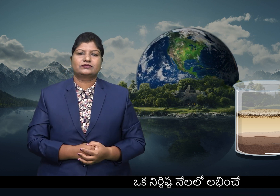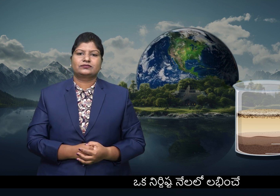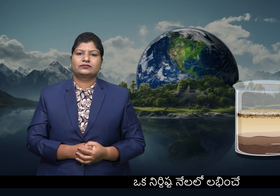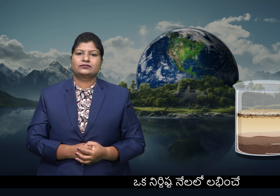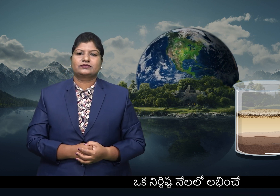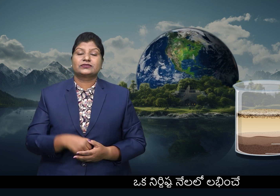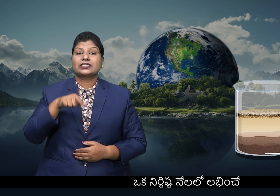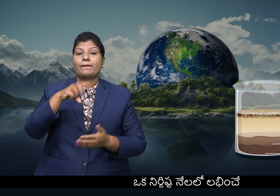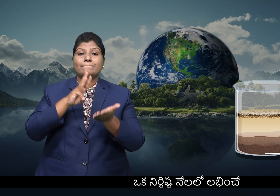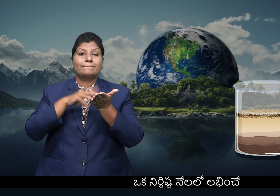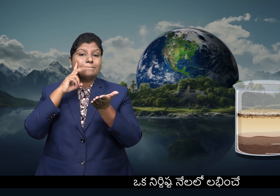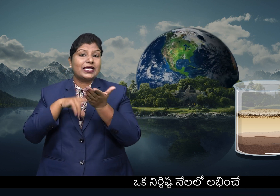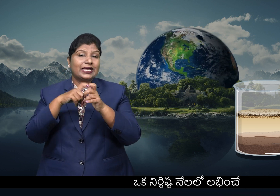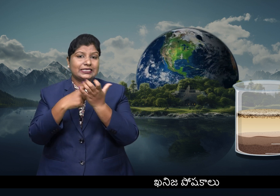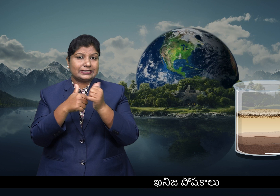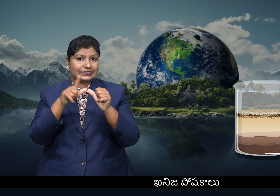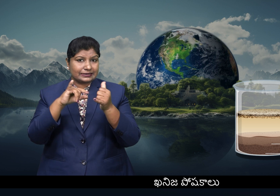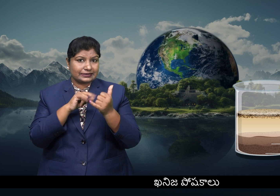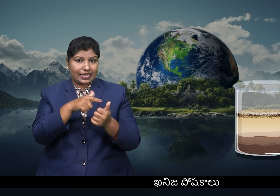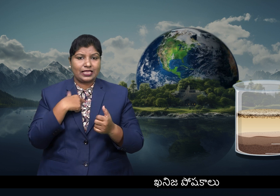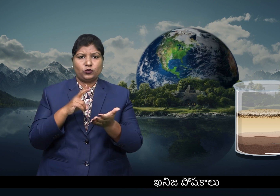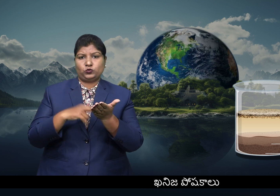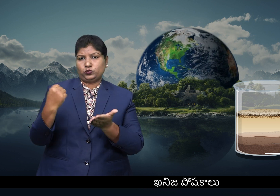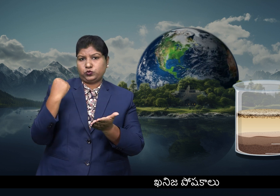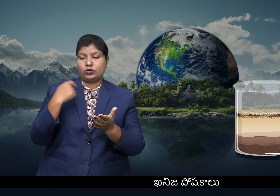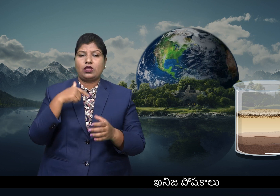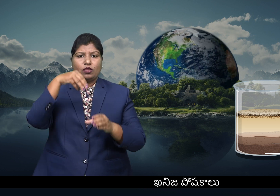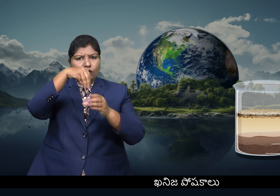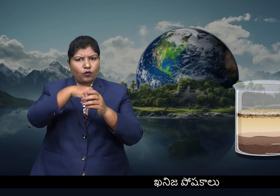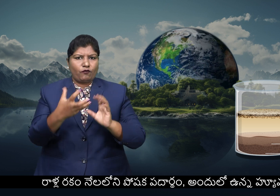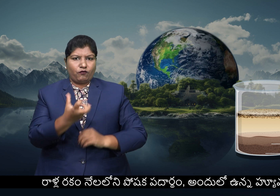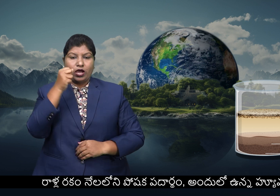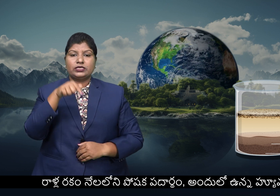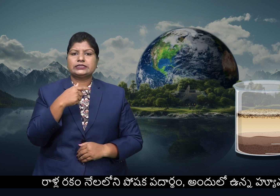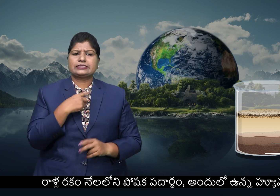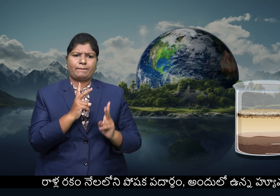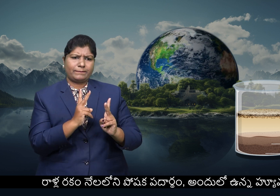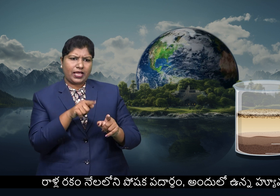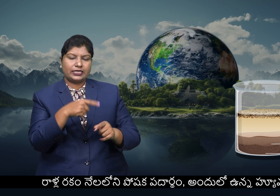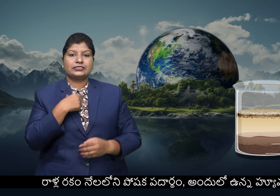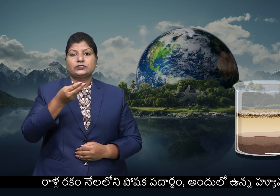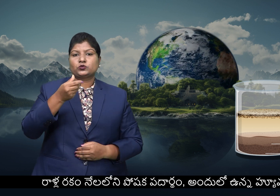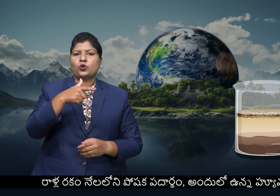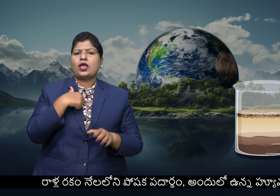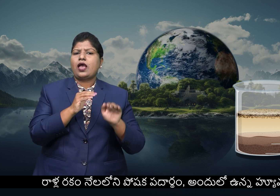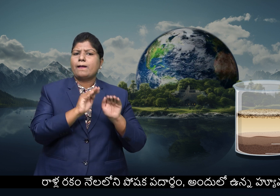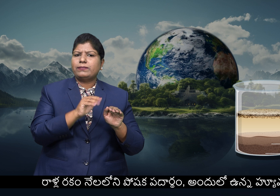ఒక నిర్దిష్ట నేలలో లభించే ఖనిజ పోషకాలు, రాళ్ల రకం, నేలలోని పోషక